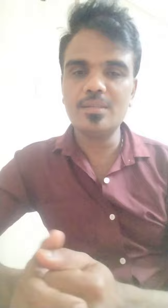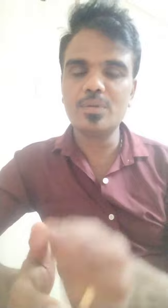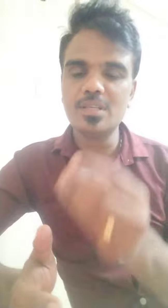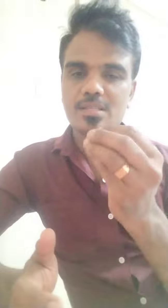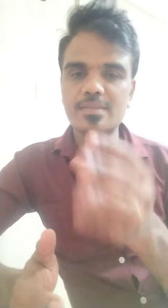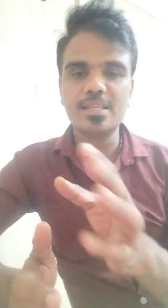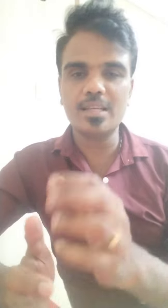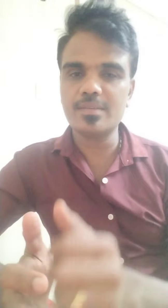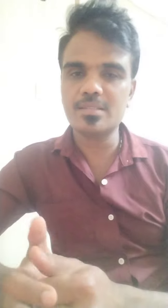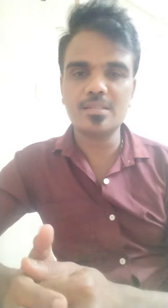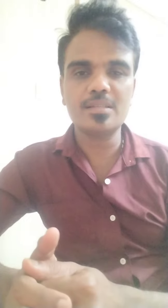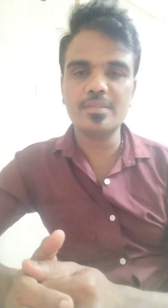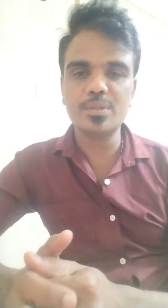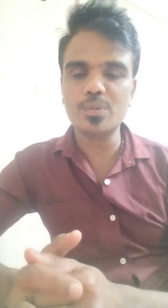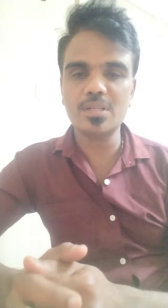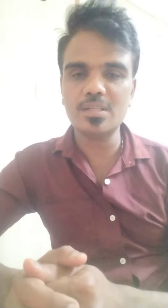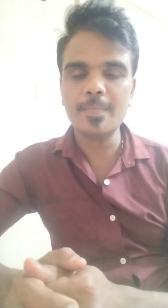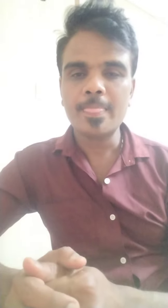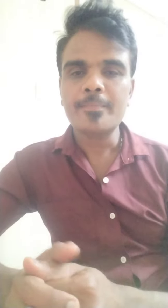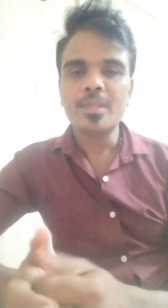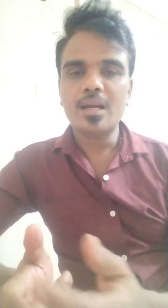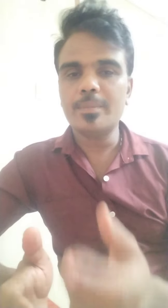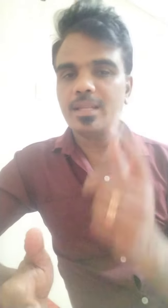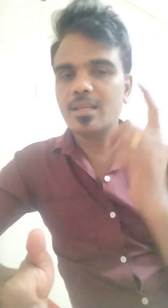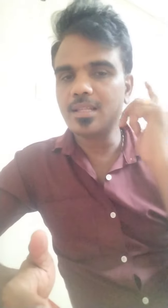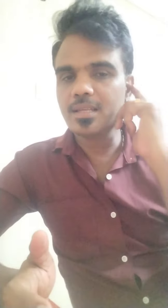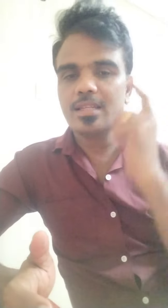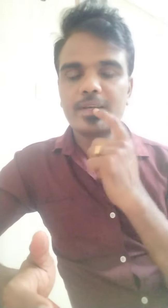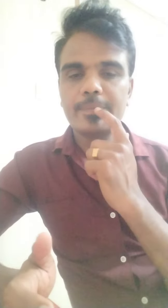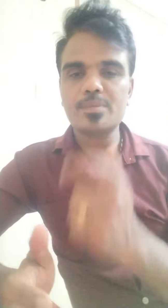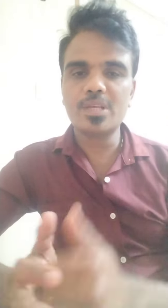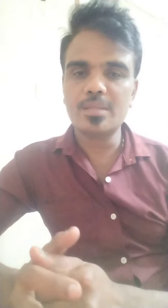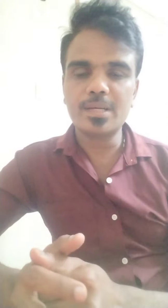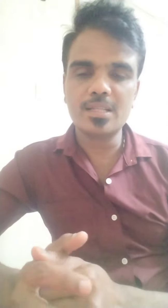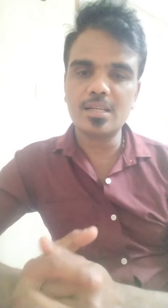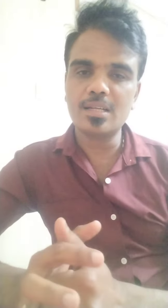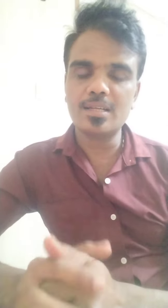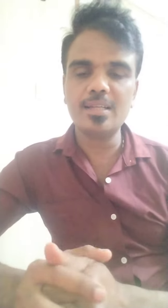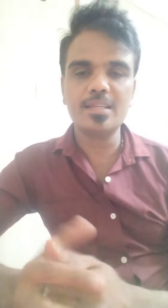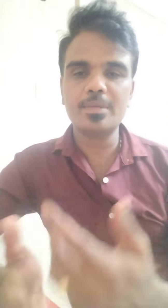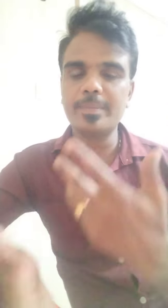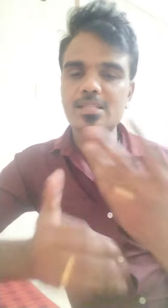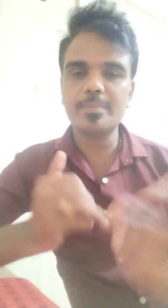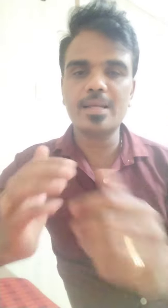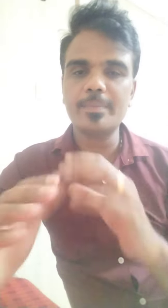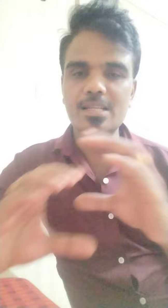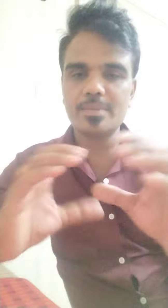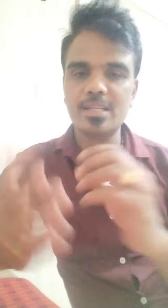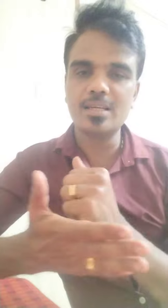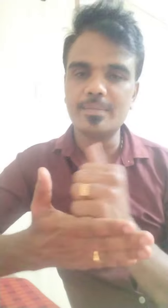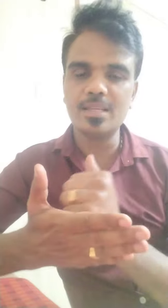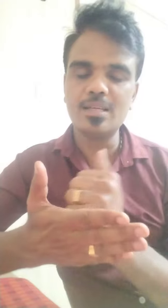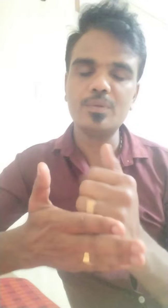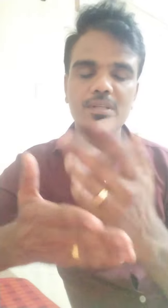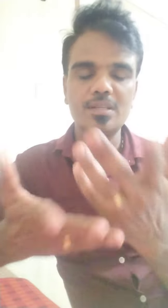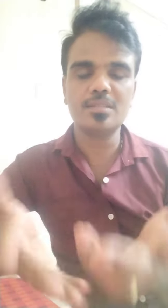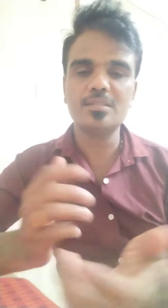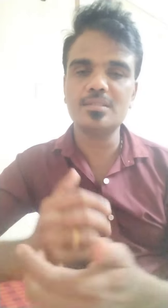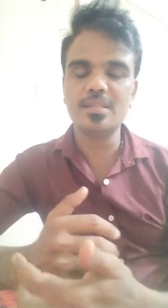உங்களுக்கு ஈஸியாக சைன் லாங்குவேஜ் வந்துடும். உங்களுக்கு அதுமாதிரி காது கேட்காத வாய் பேச முடியாத மாற்றுத்திறனாளிகள்கிட்ட நீங்கள் அதுமாதிரி ப்ராக்டிஸ் பண்ணிங்க அப்படின்னா உங்களுக்கு ஈஸியாக